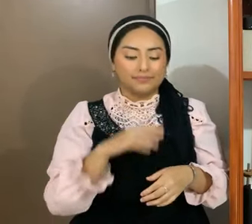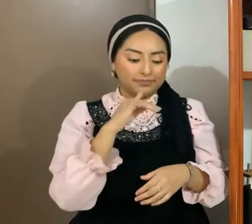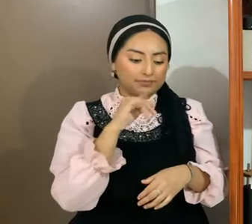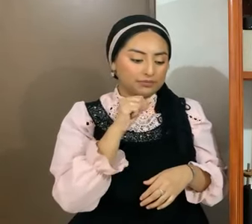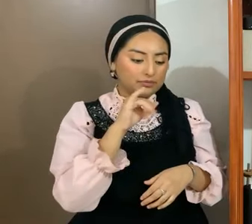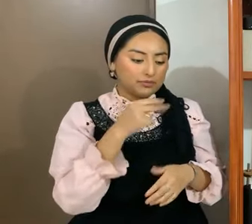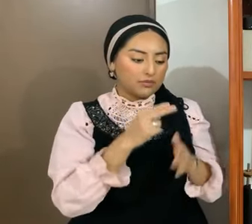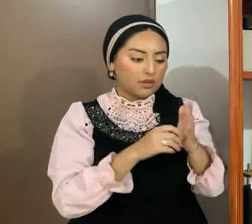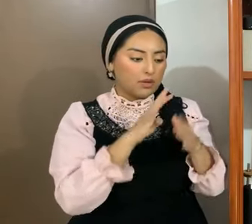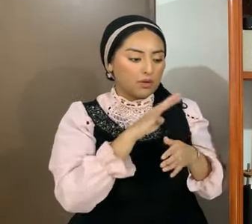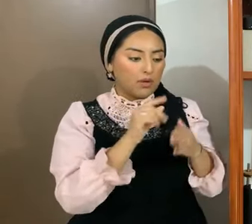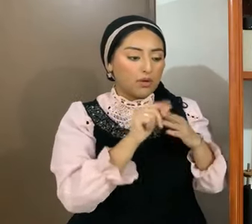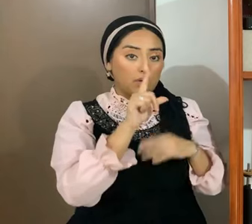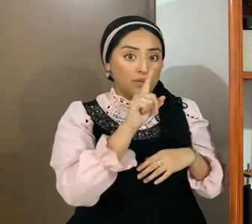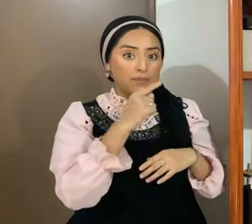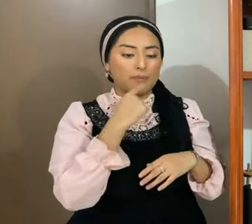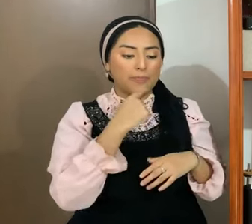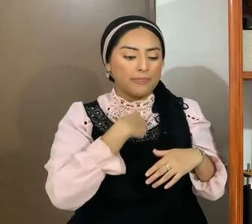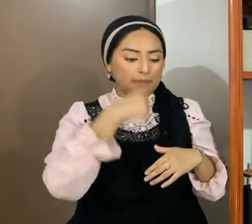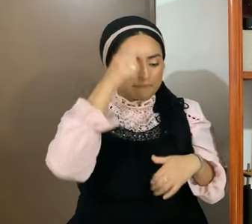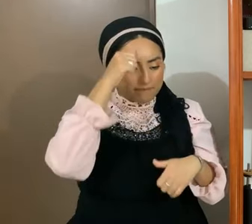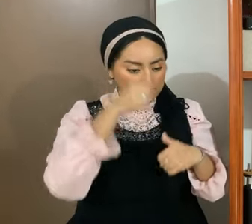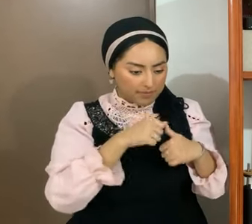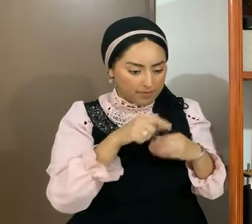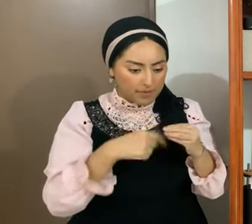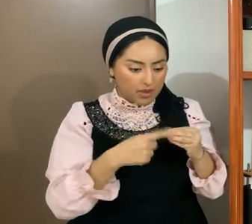Isaías 44:21. Acuérdate de